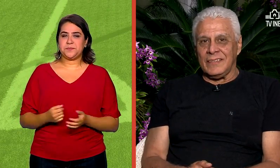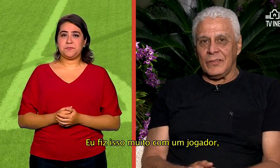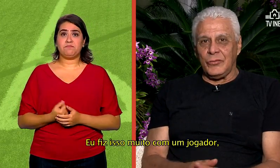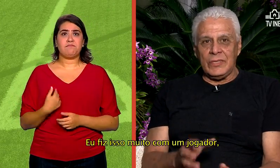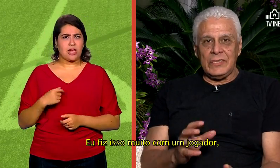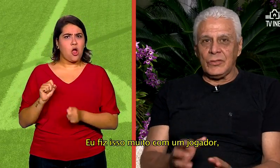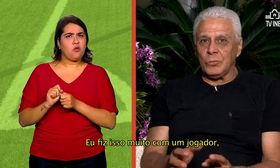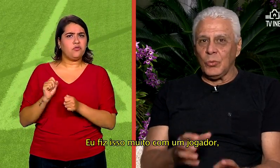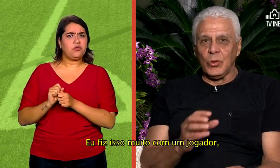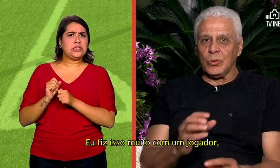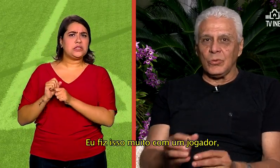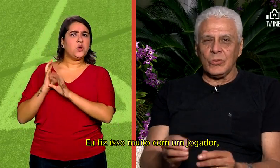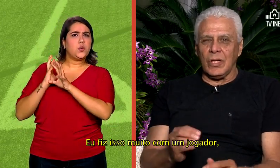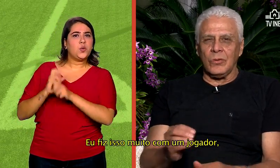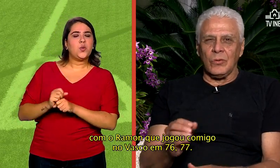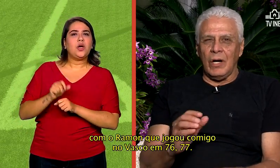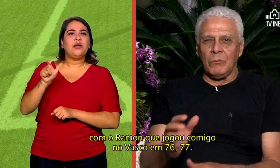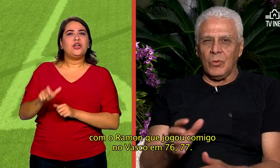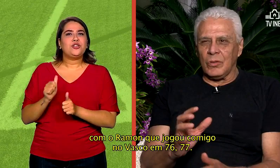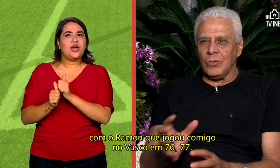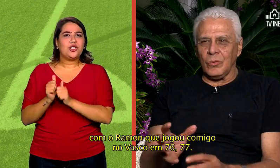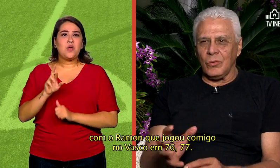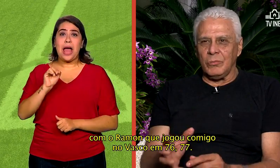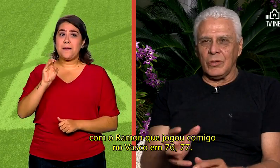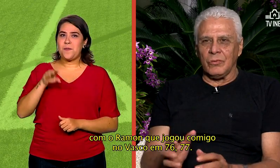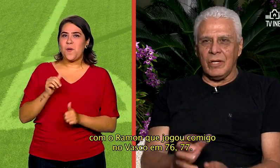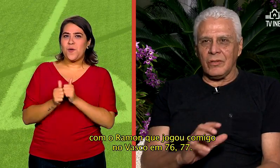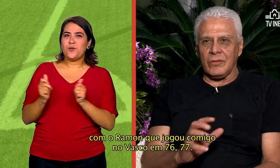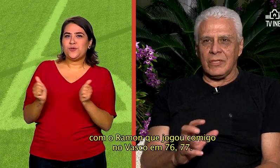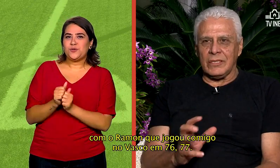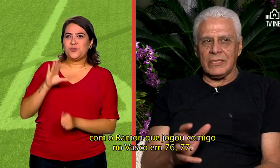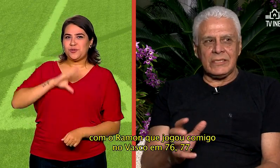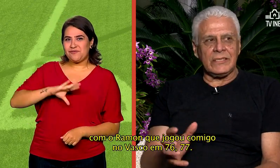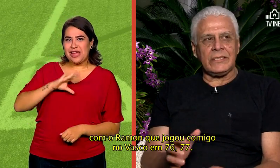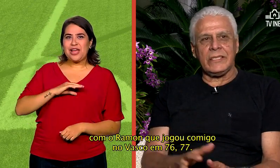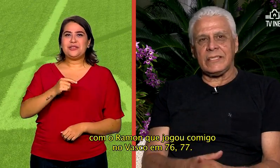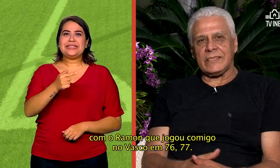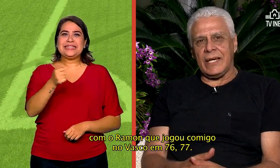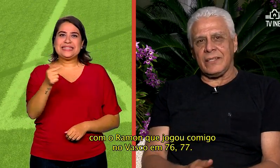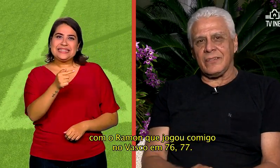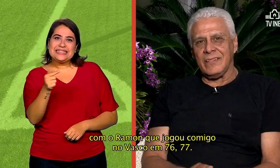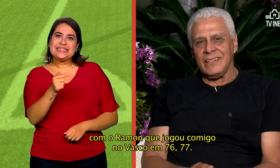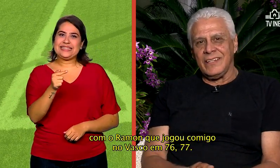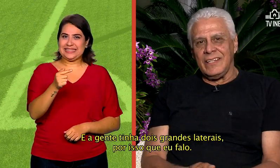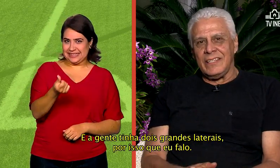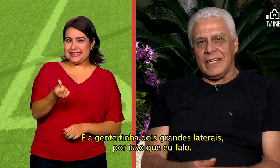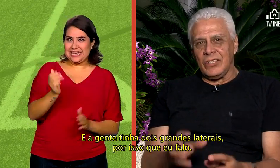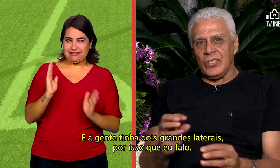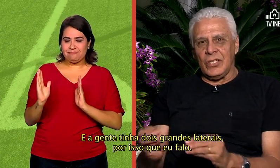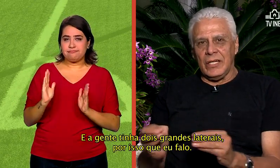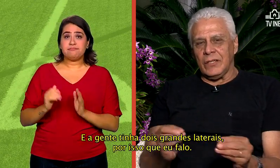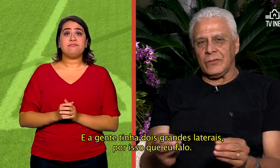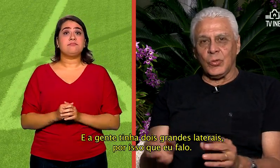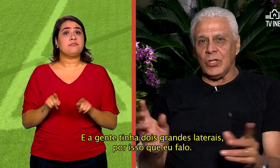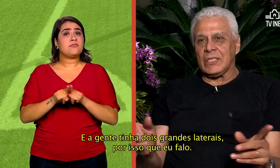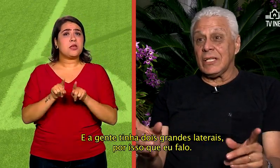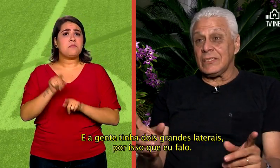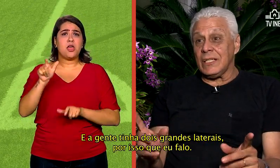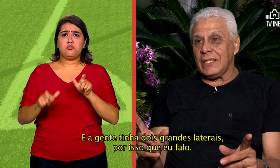Eu fiz isso muito com o jogador, com o Ramon, que jogou comigo no Vasco 76, 77. E a gente tinha dois grandes